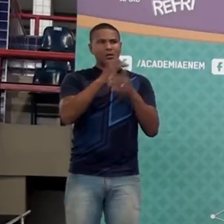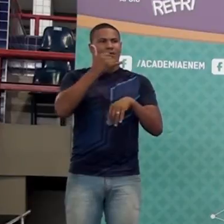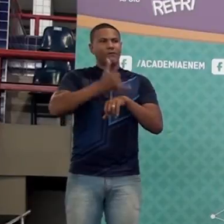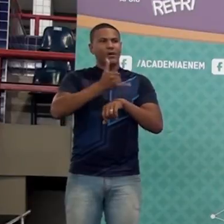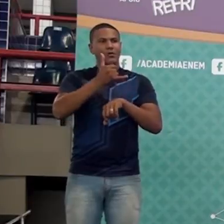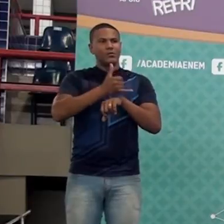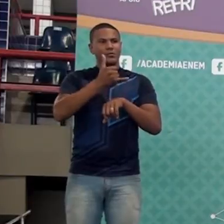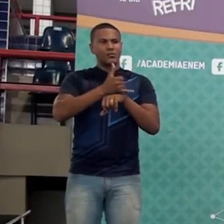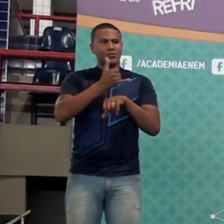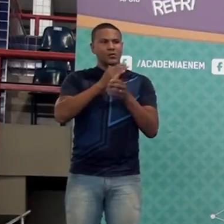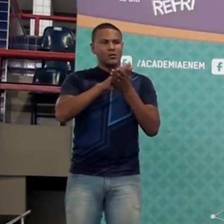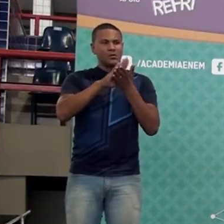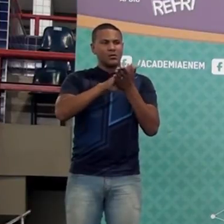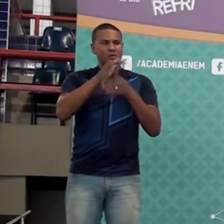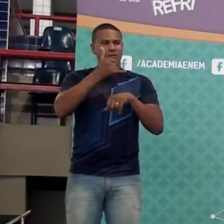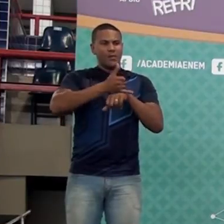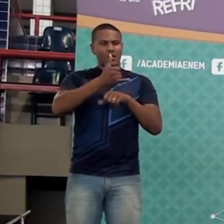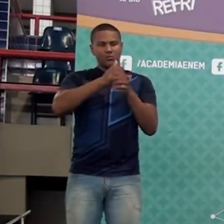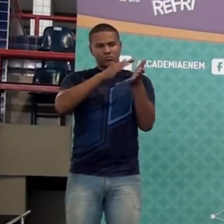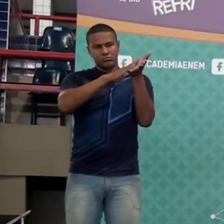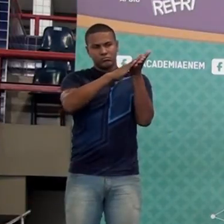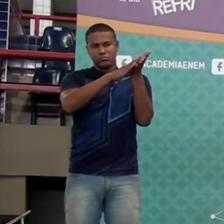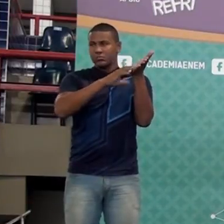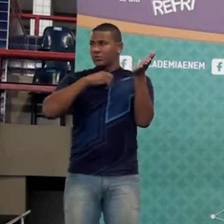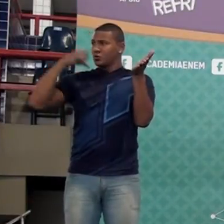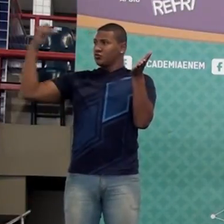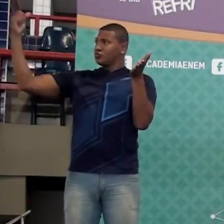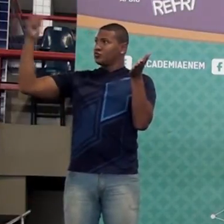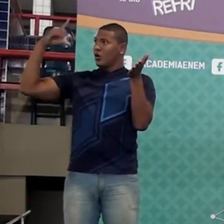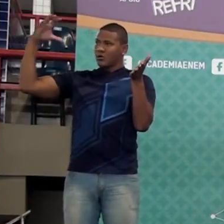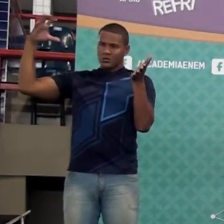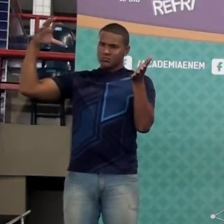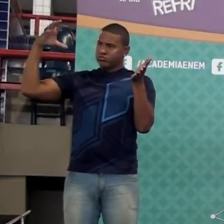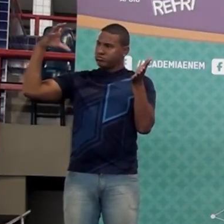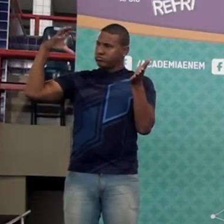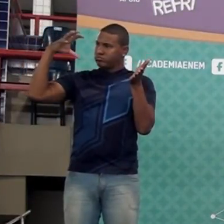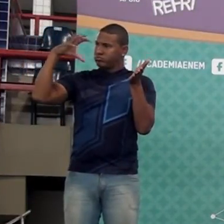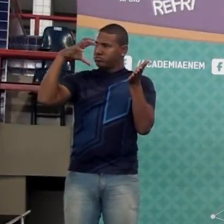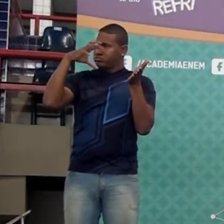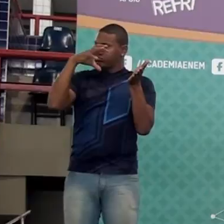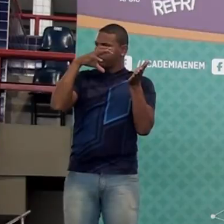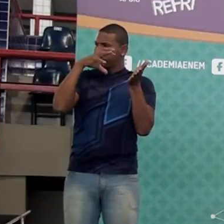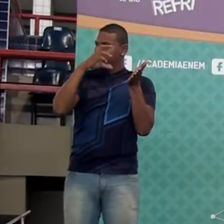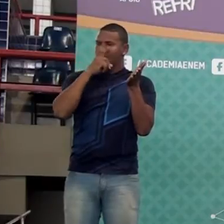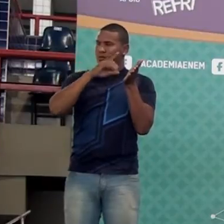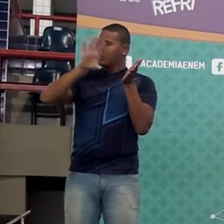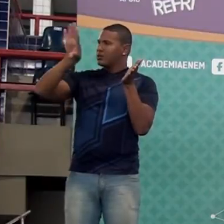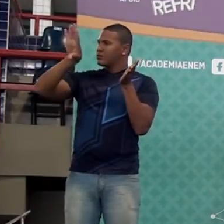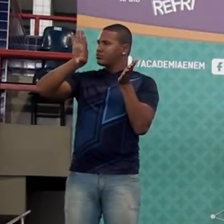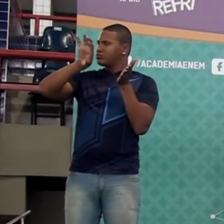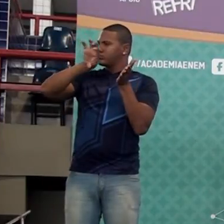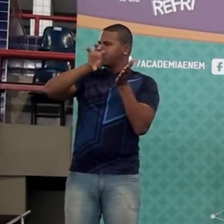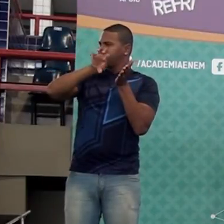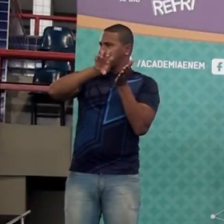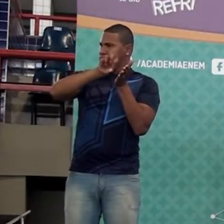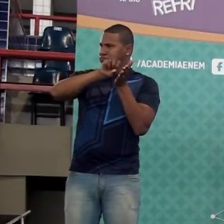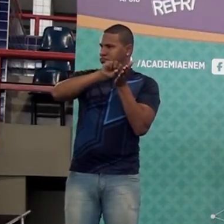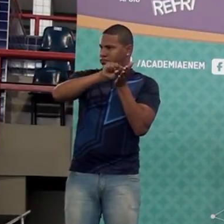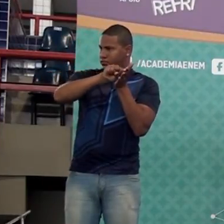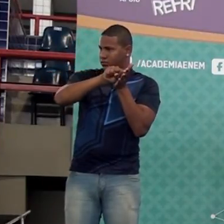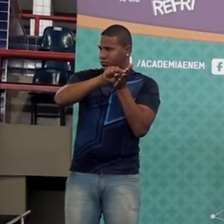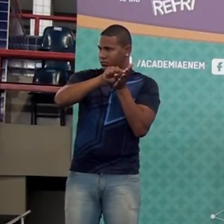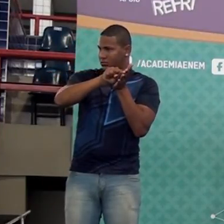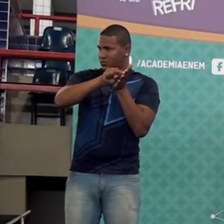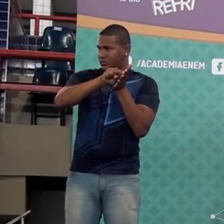Quando a luz do sol incide, os metais perdem elétrons, num processo denominado de ionização. Esses elétrons que